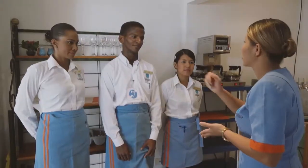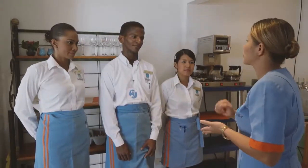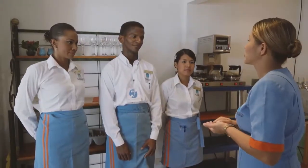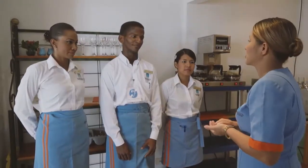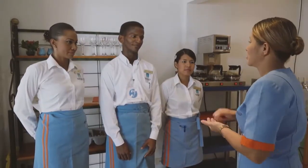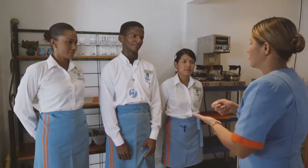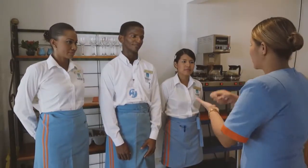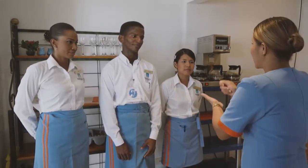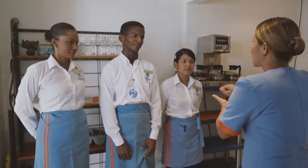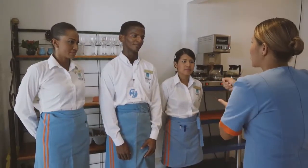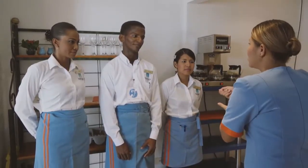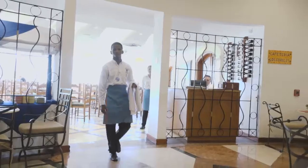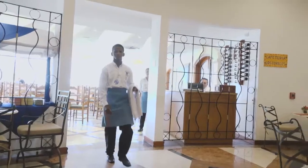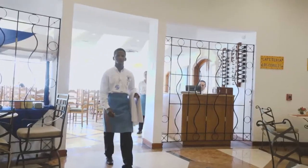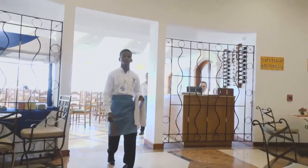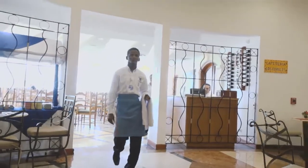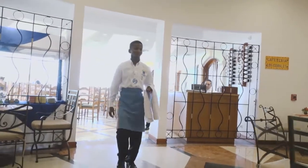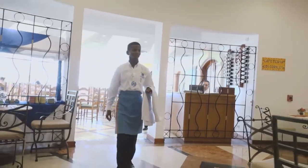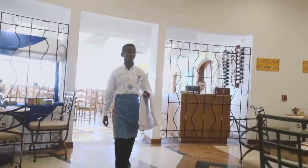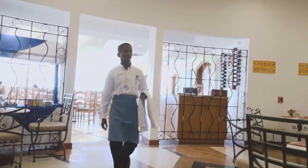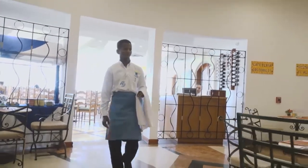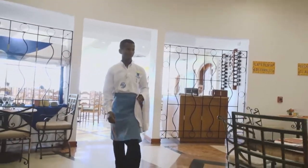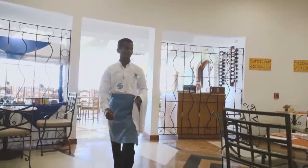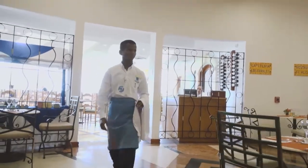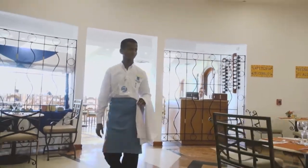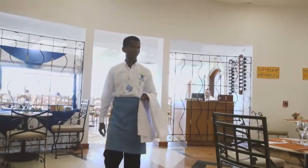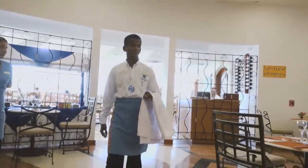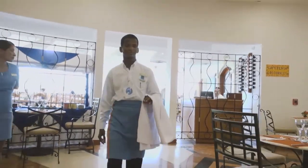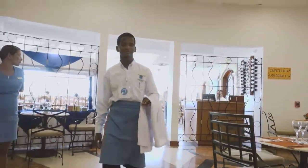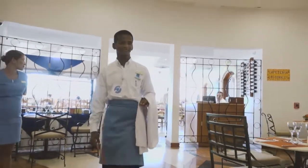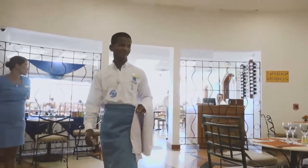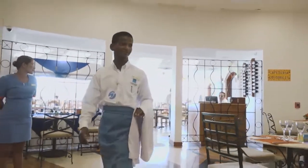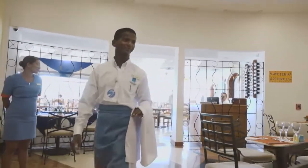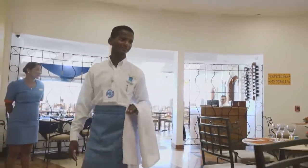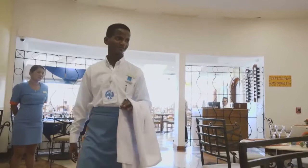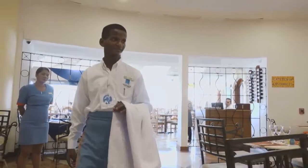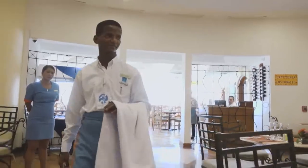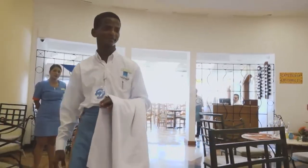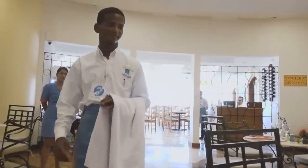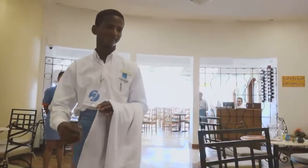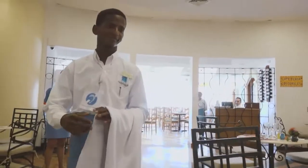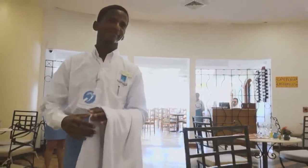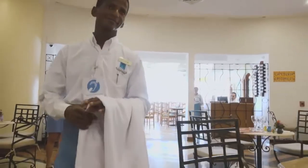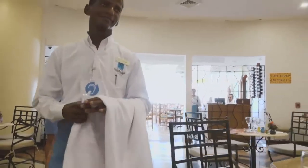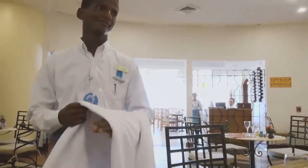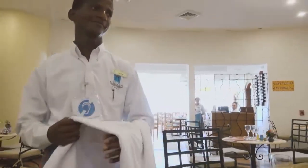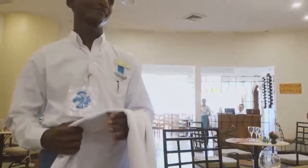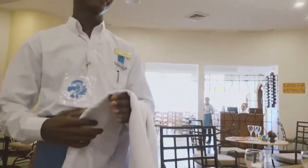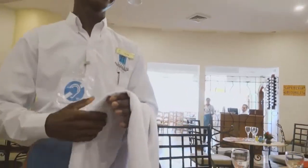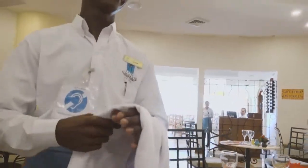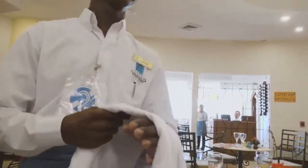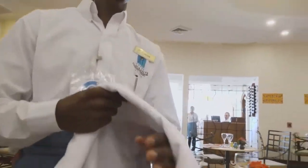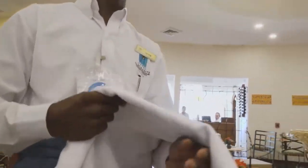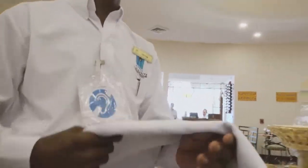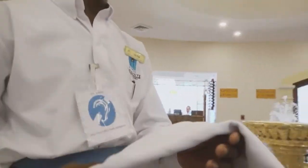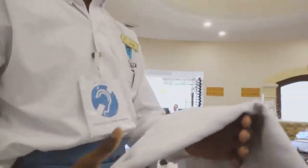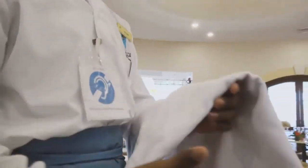día ya Víctor estaba en las mesas, ya estaba explorando, ya estabas dándole servicio al cliente.